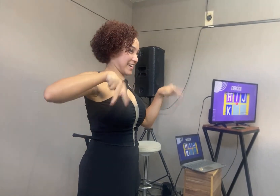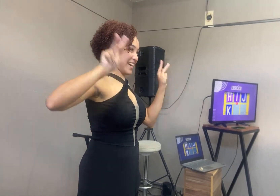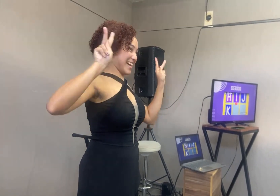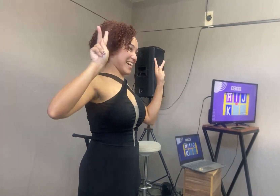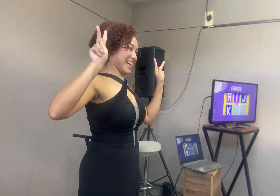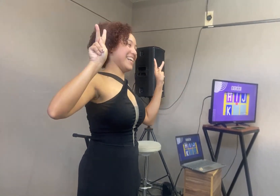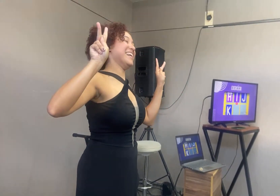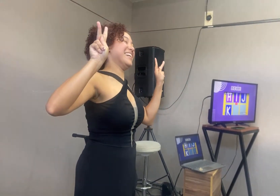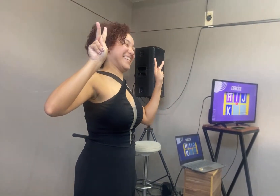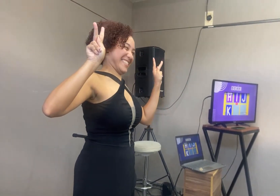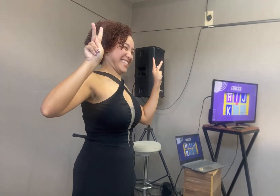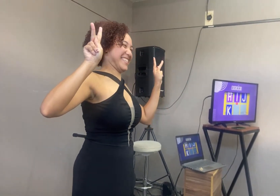K,